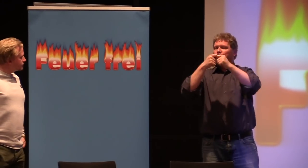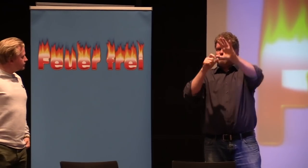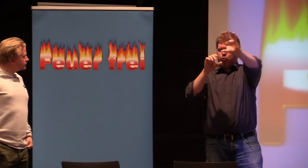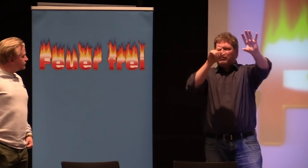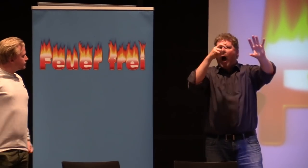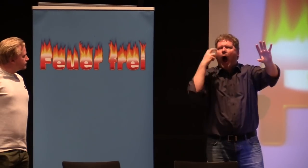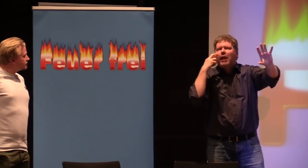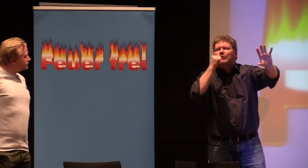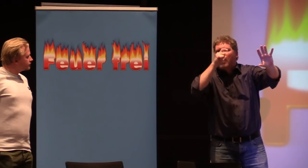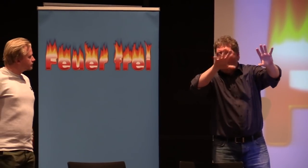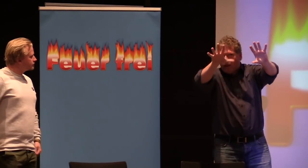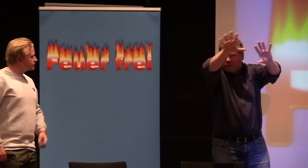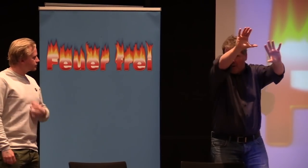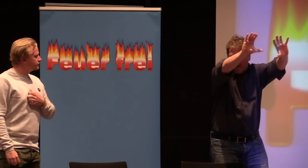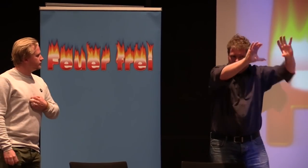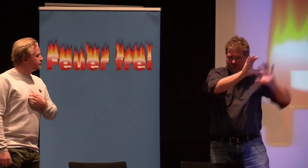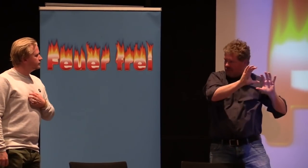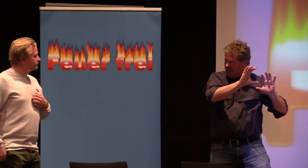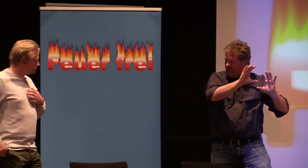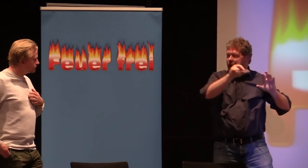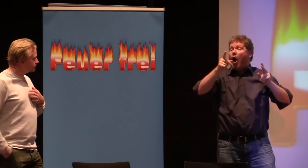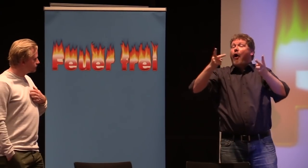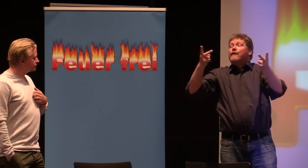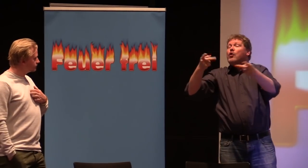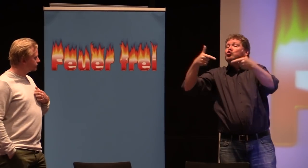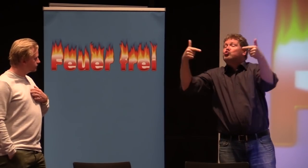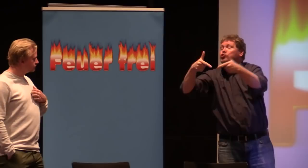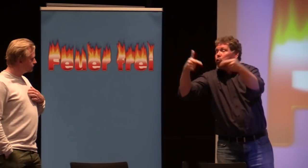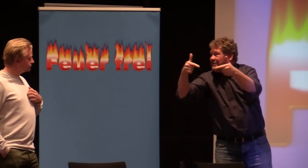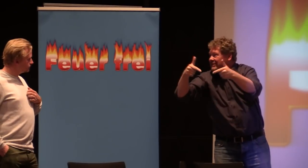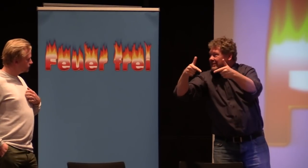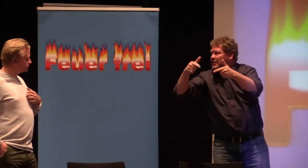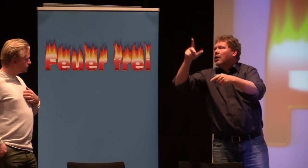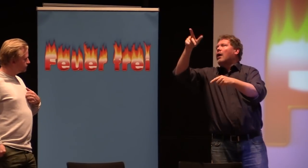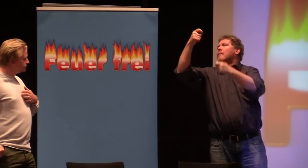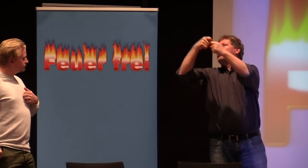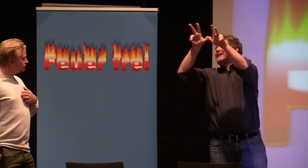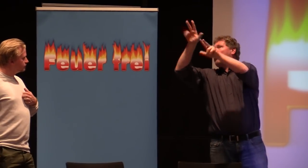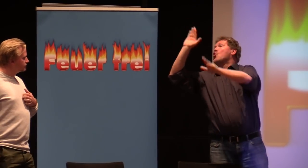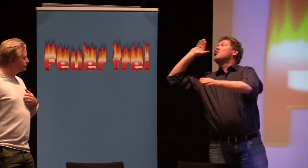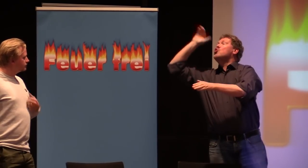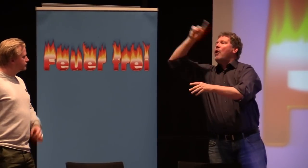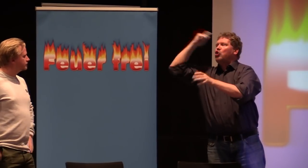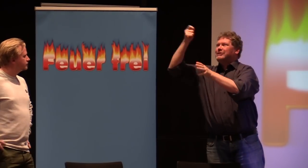Um vielleicht mal kurz die Struktur nochmal aufzuführen. Also man kann über den Deutschen